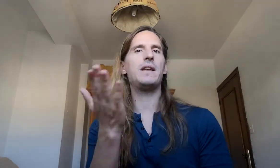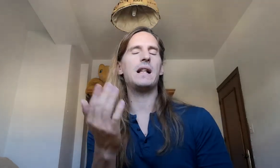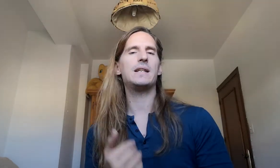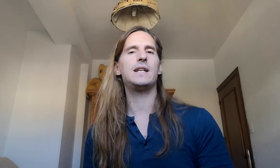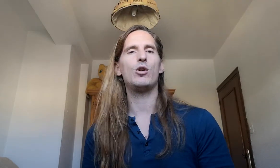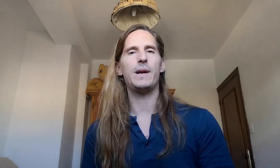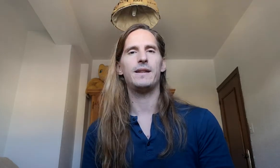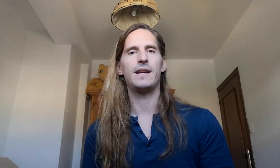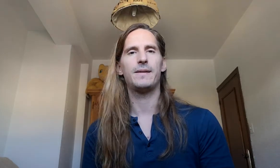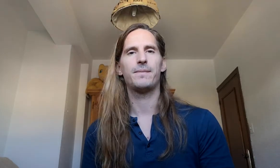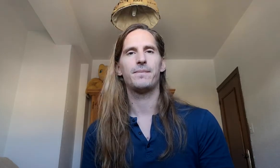del siglo XX.